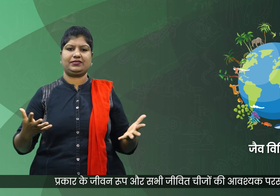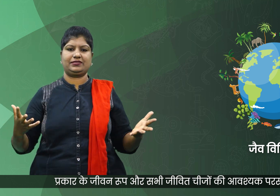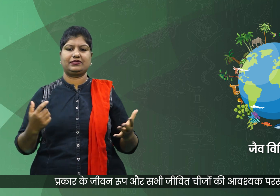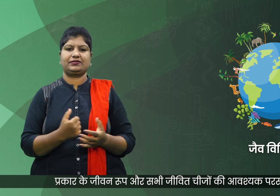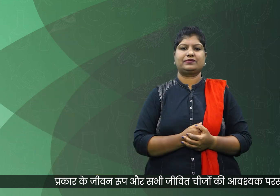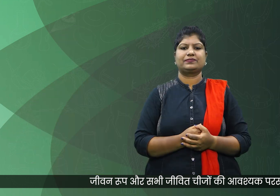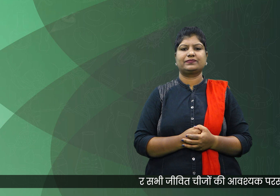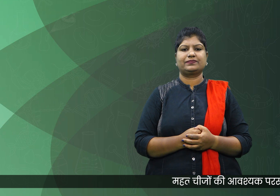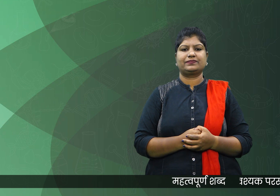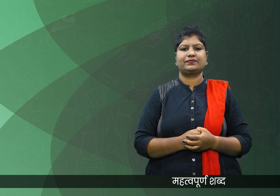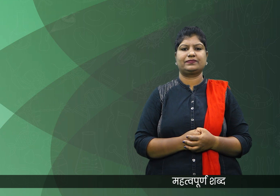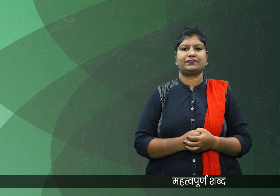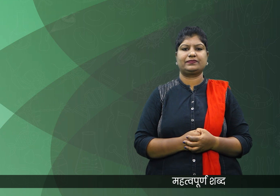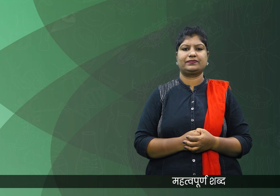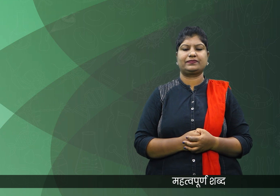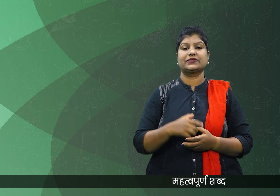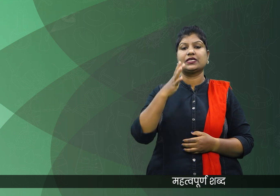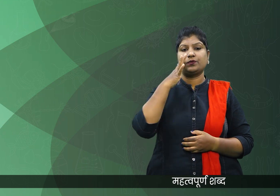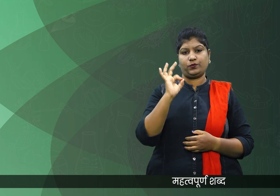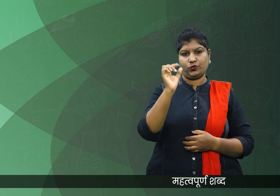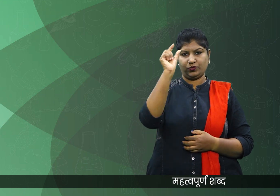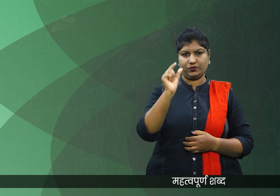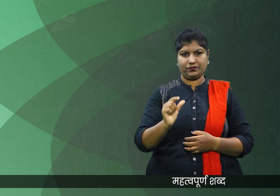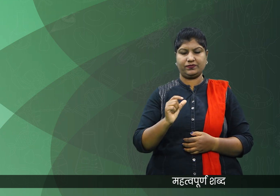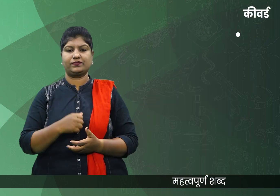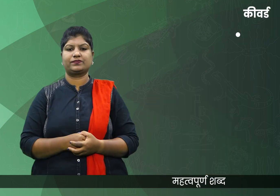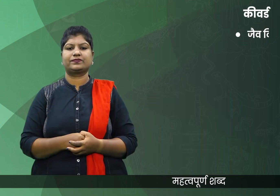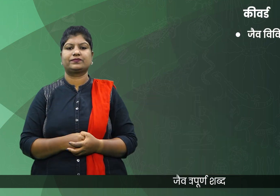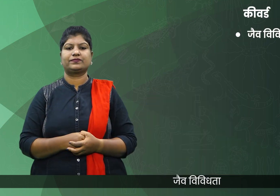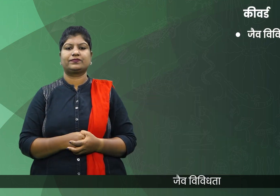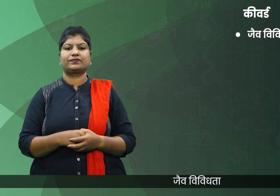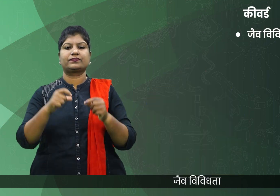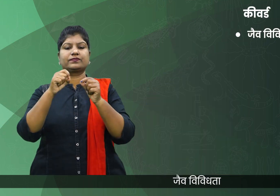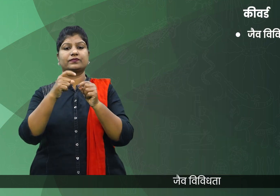महत्व पूर्ण शब्द जैव विवित्ता